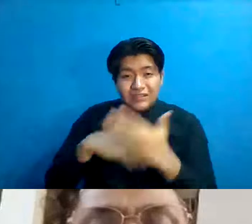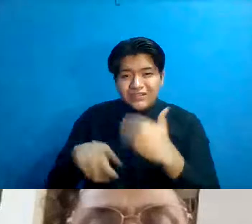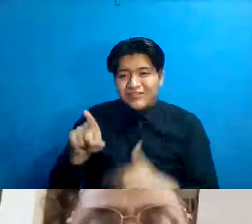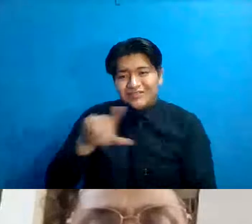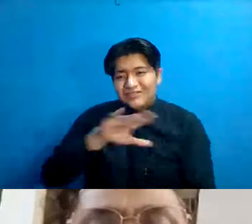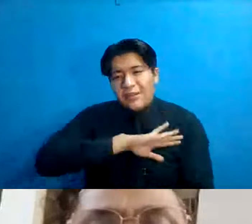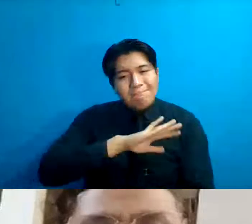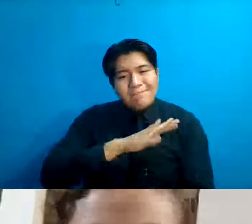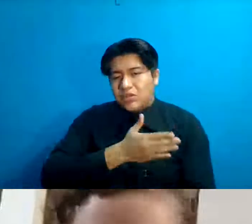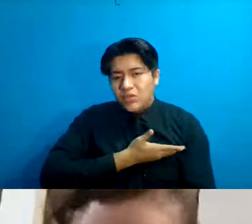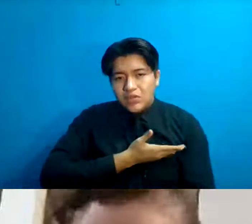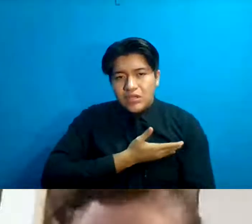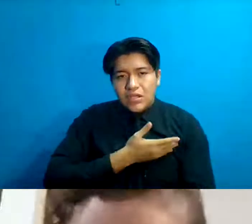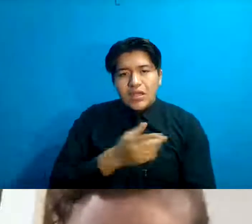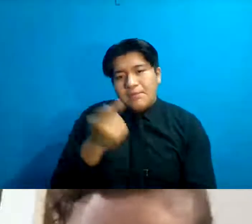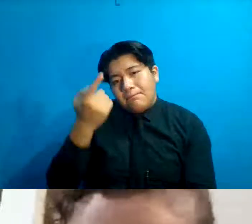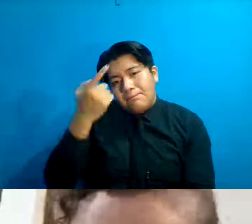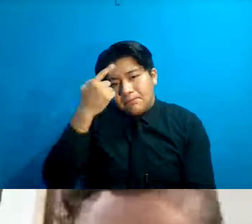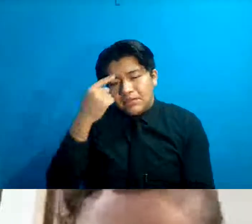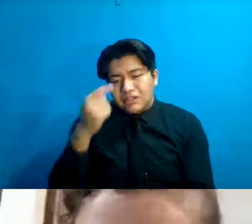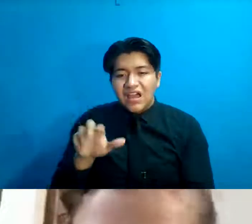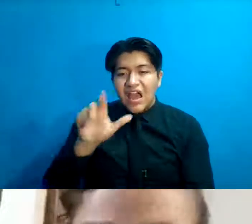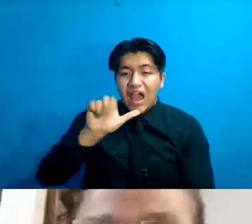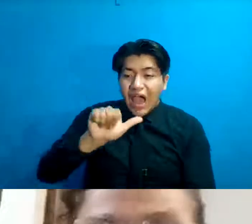Imagínense decir todo así en las letras